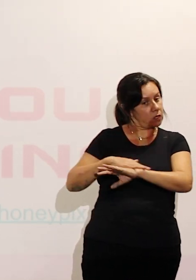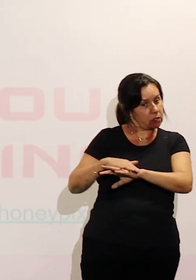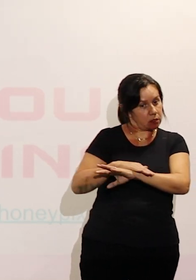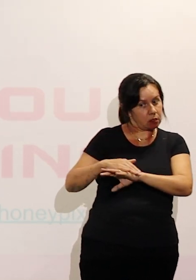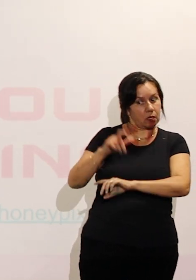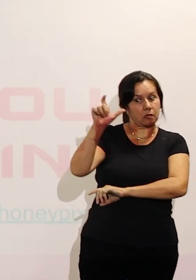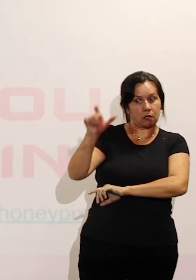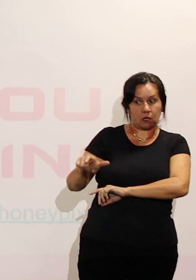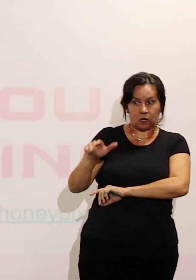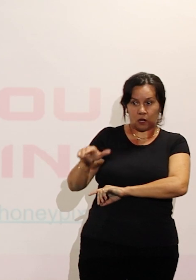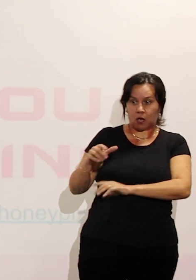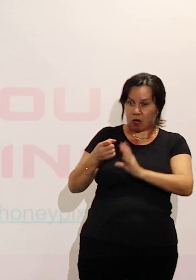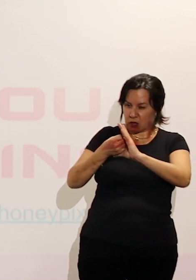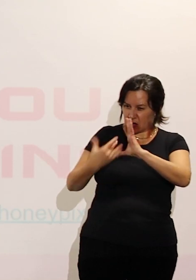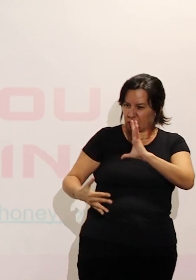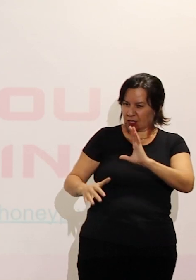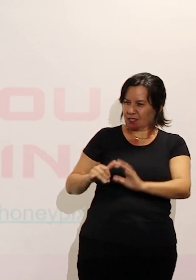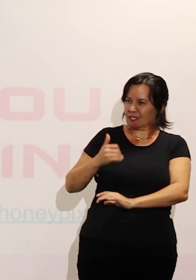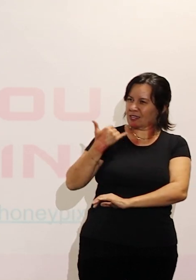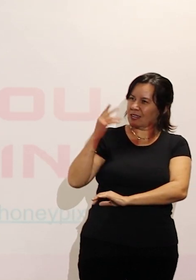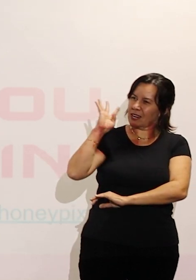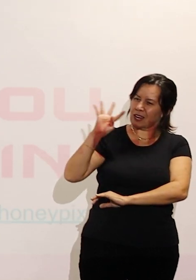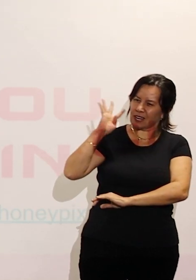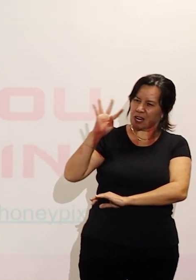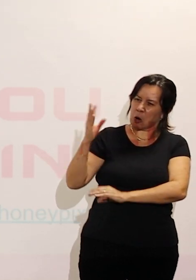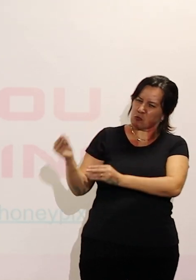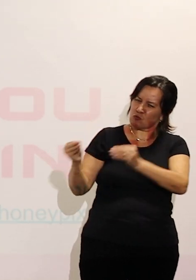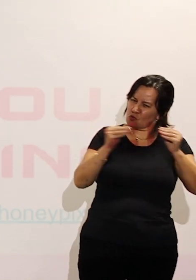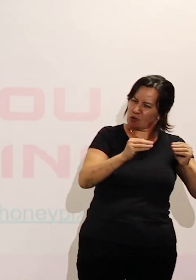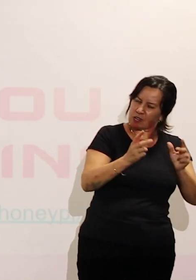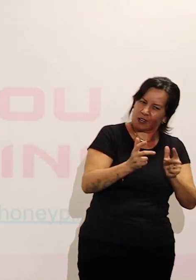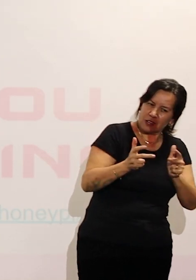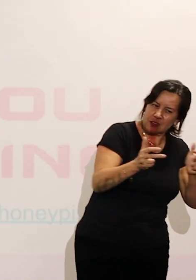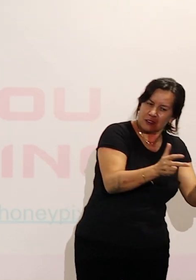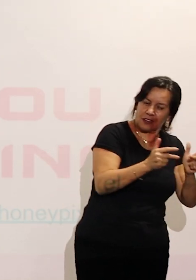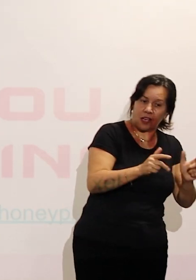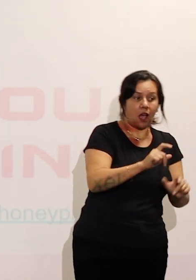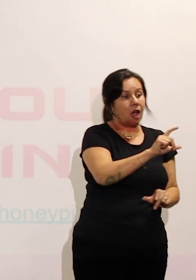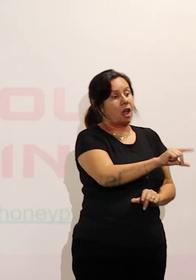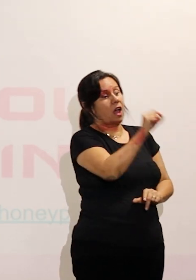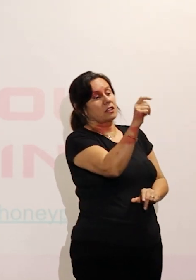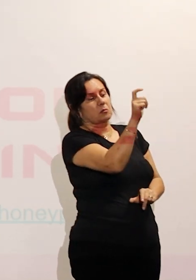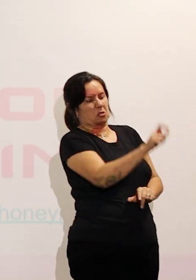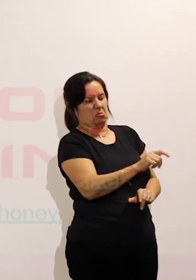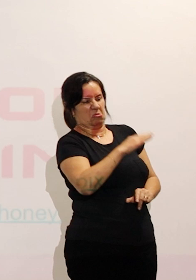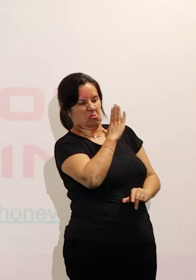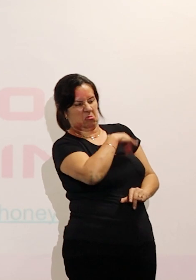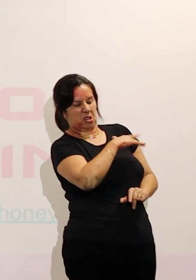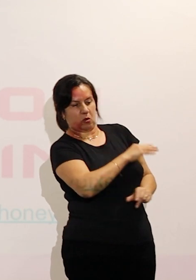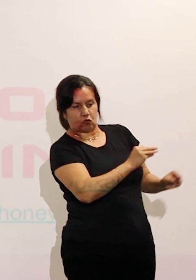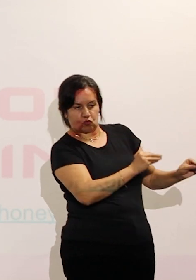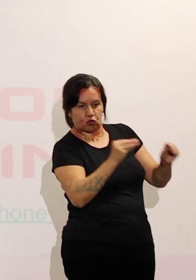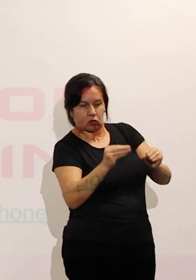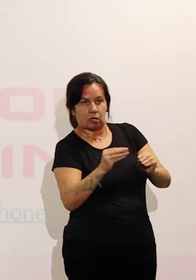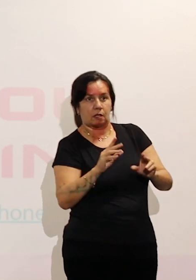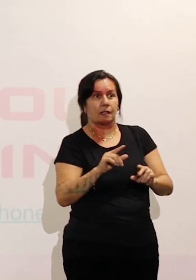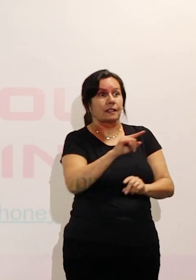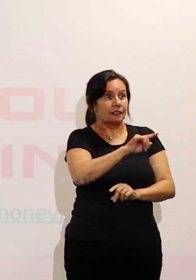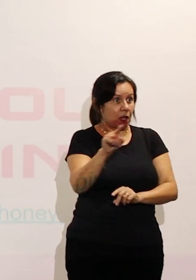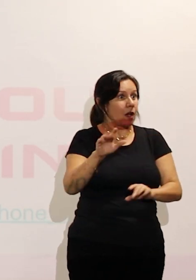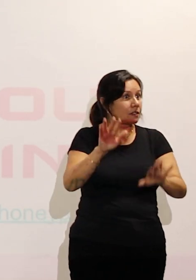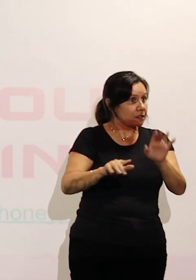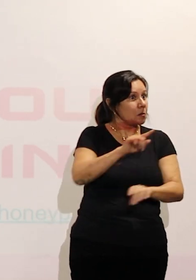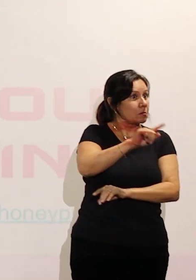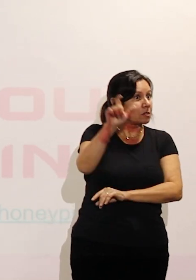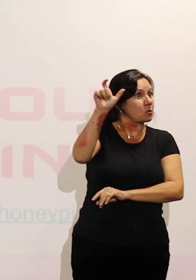tem uma personalidade engraçada, eu vou colocar no jogo, ou essa pessoa tem uma personalidade muito ruim. Então, sim, às vezes até a pessoa ruim da sua vida ela